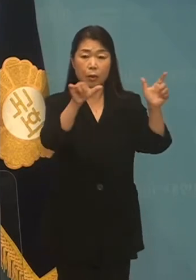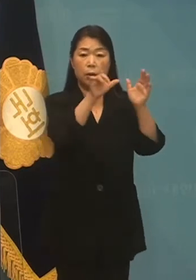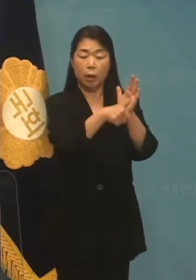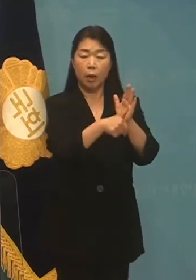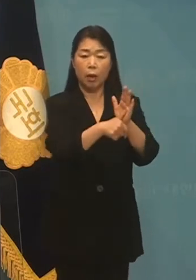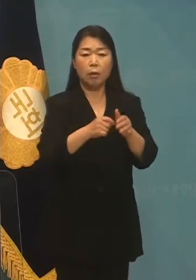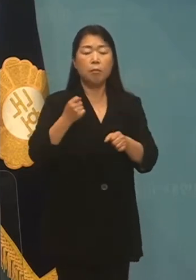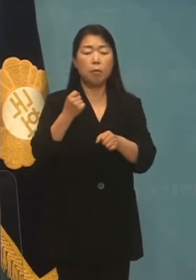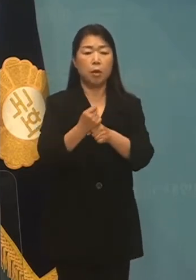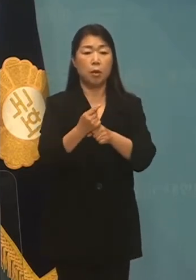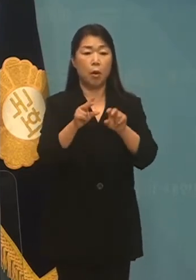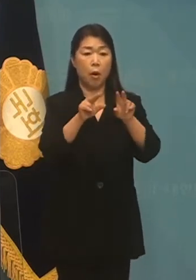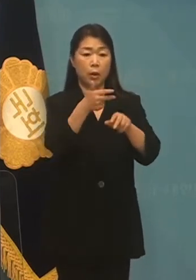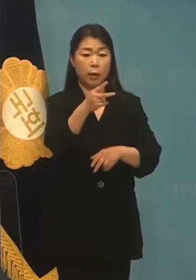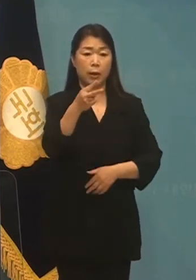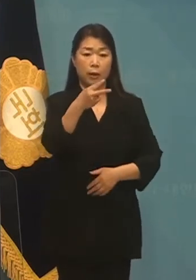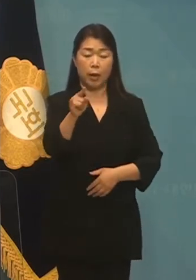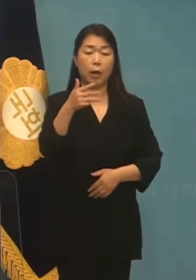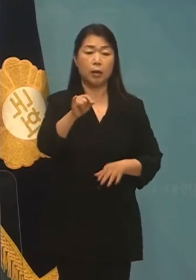개발을 위한